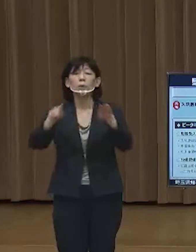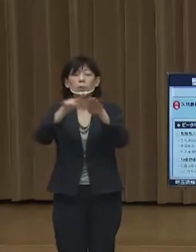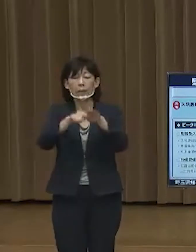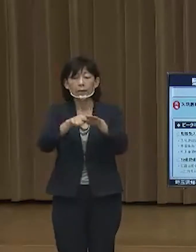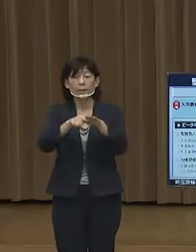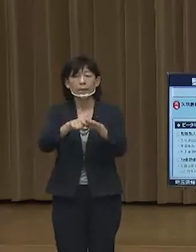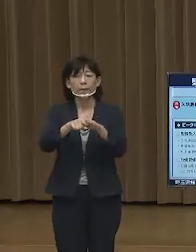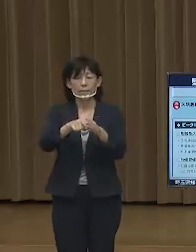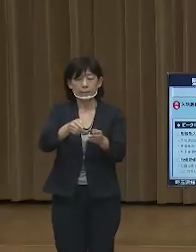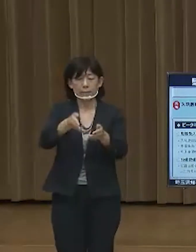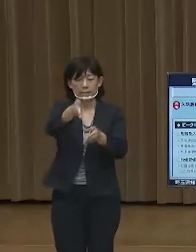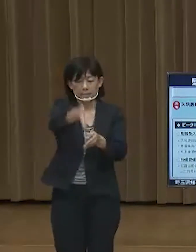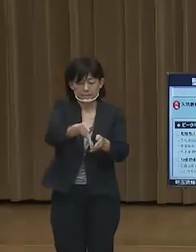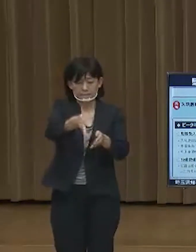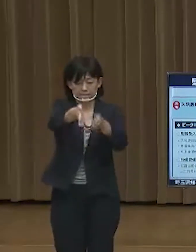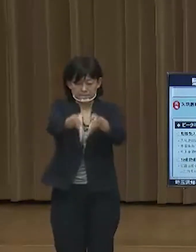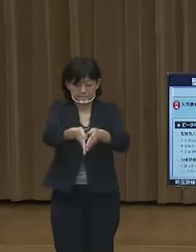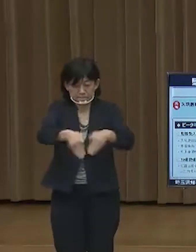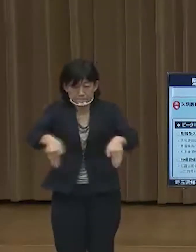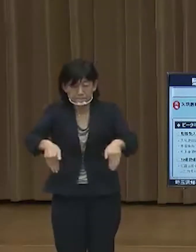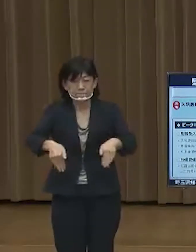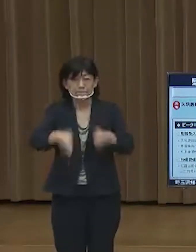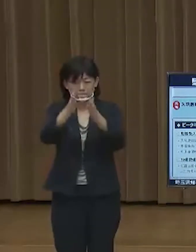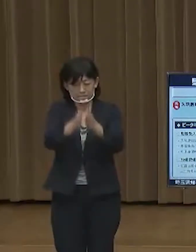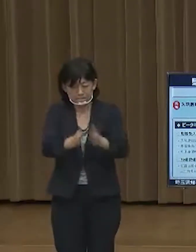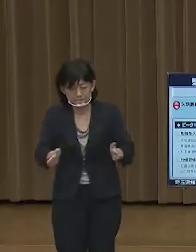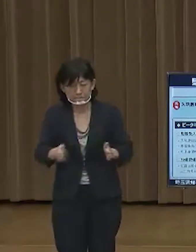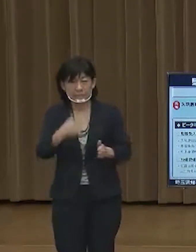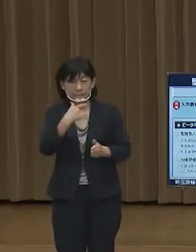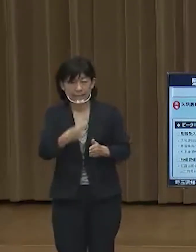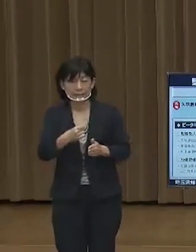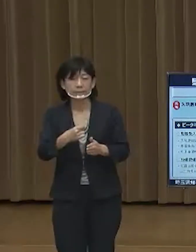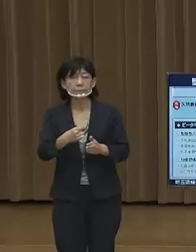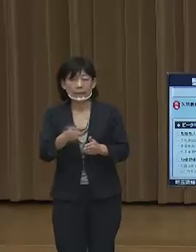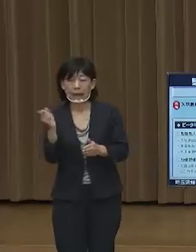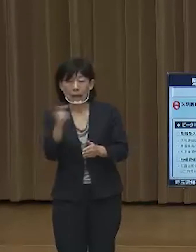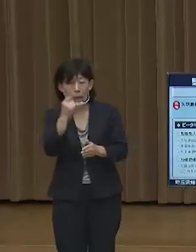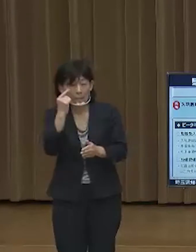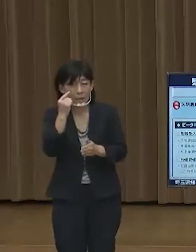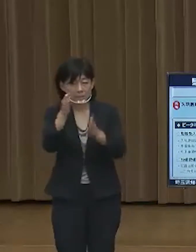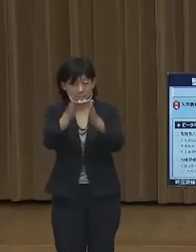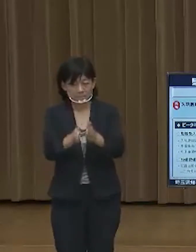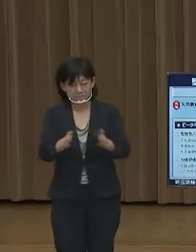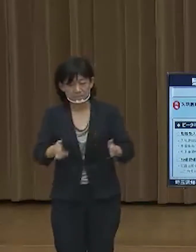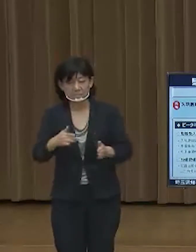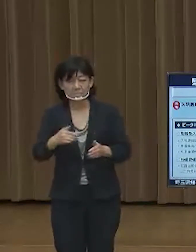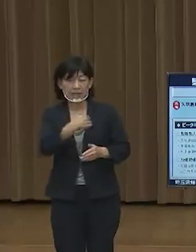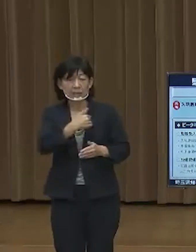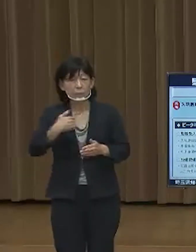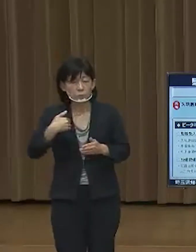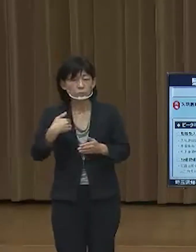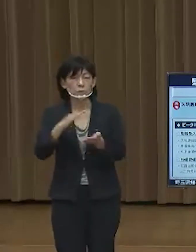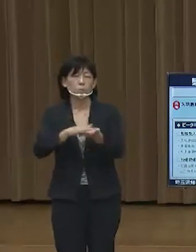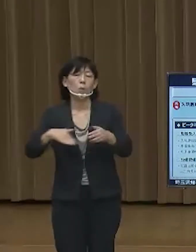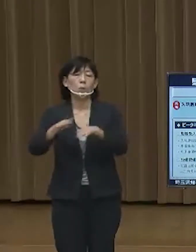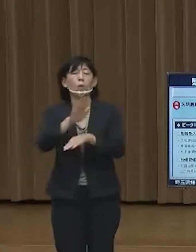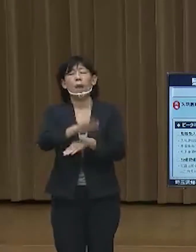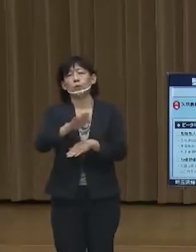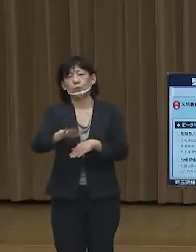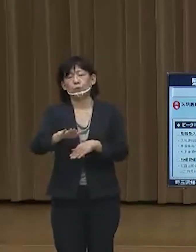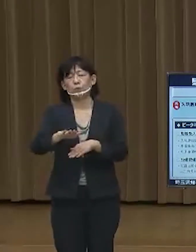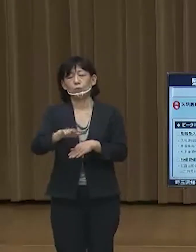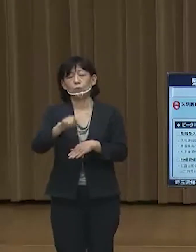そこについては早めにやりたいというところも実は一部ありますので、そういったところについては前倒しでやっていただく、これらはについ